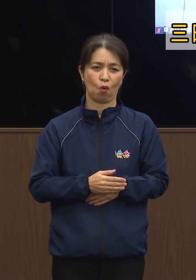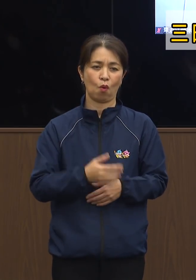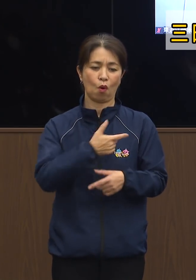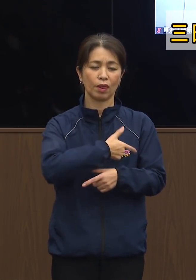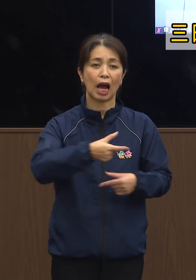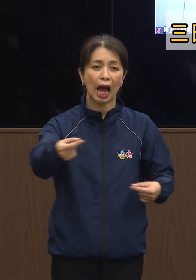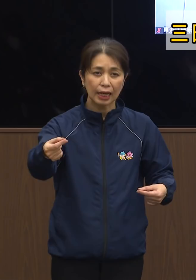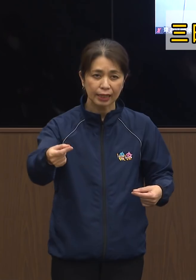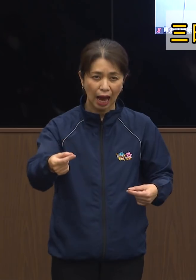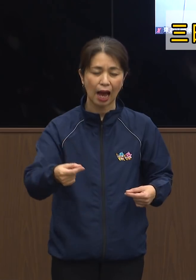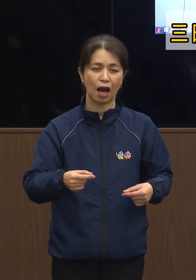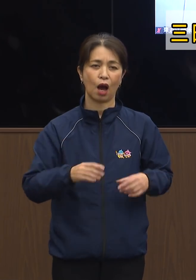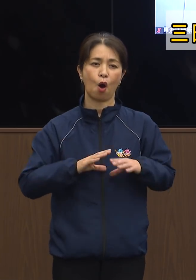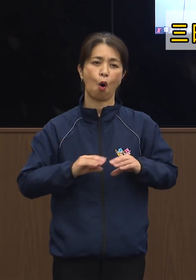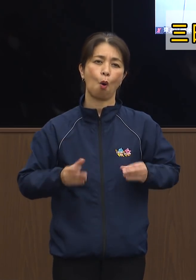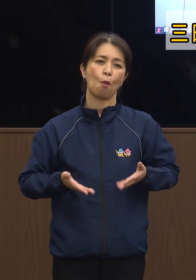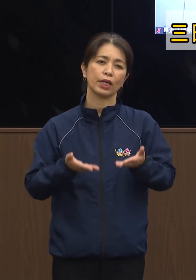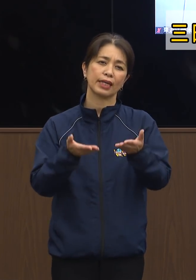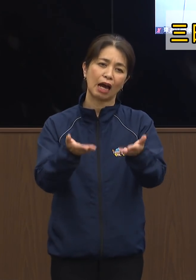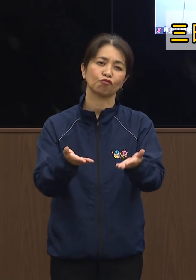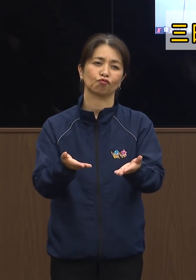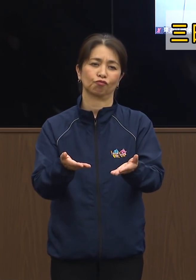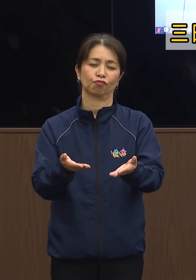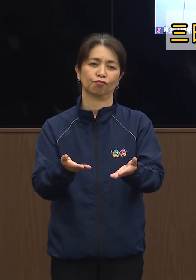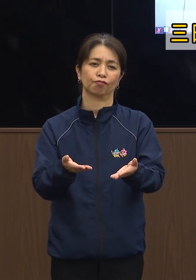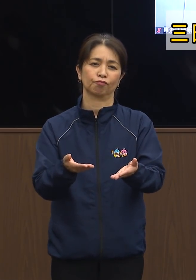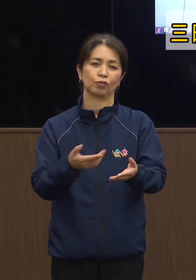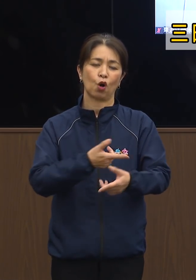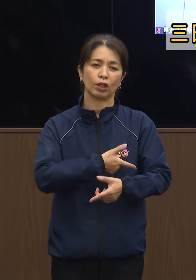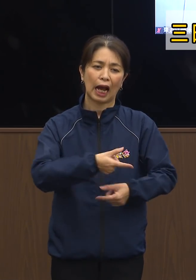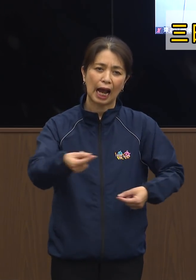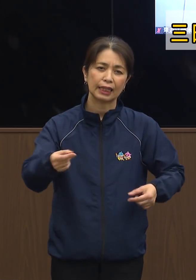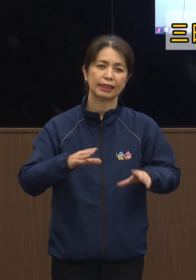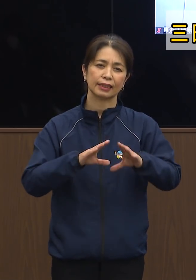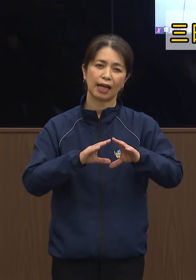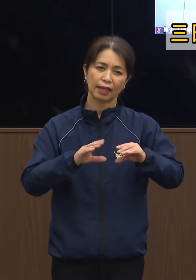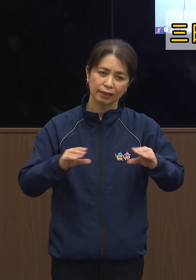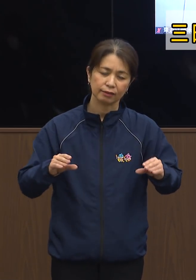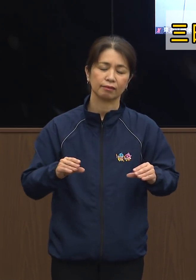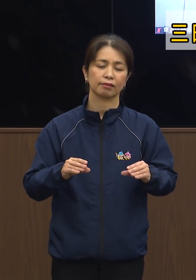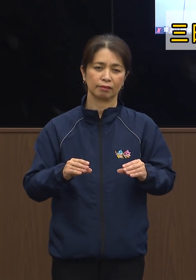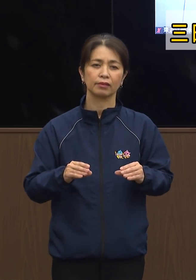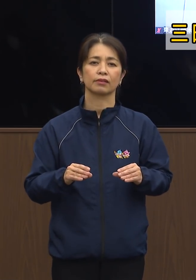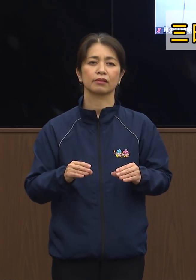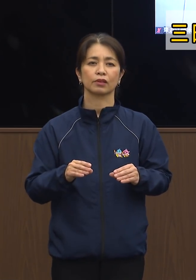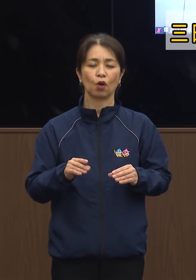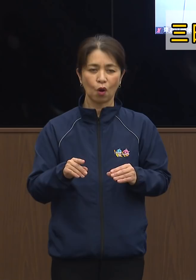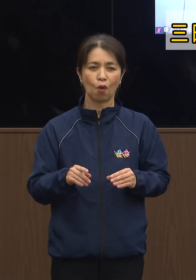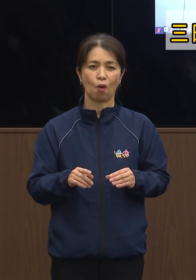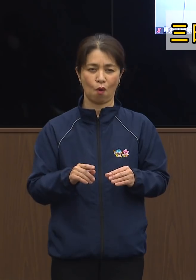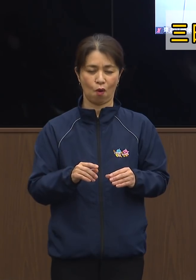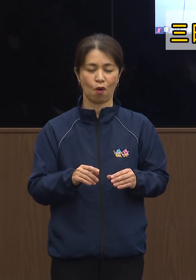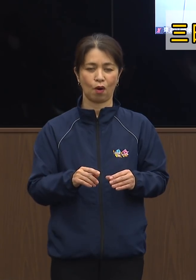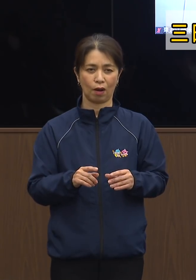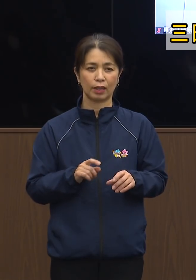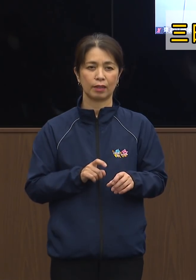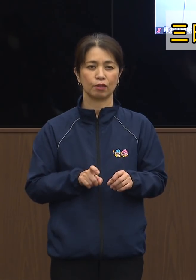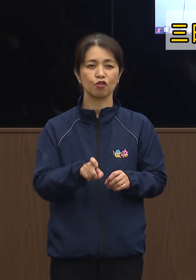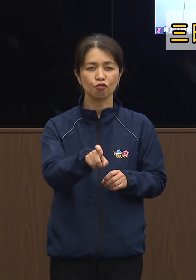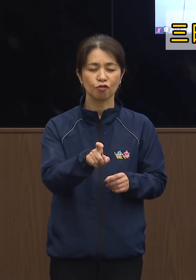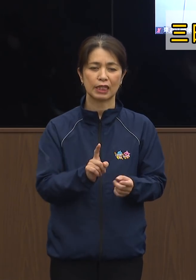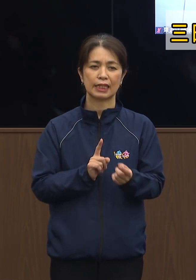やる、そういう滋賀県で、滋賀県としてこの新型コロナウイルス感染症に立ち向かっていこうではありません